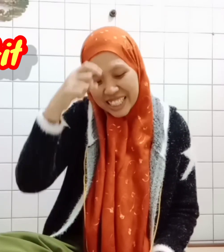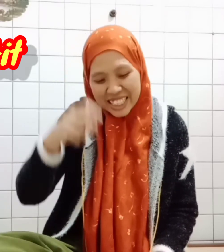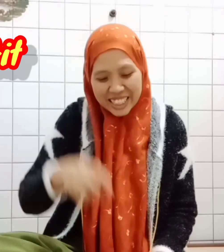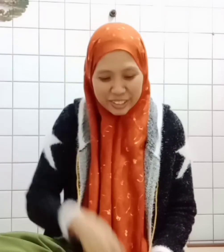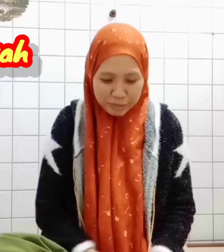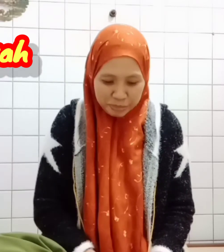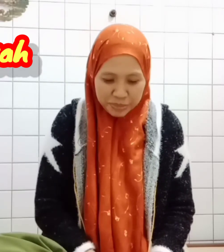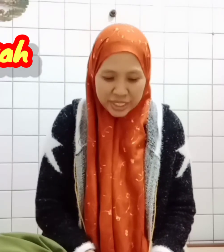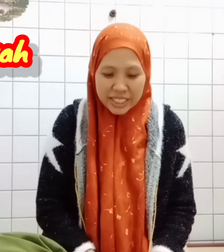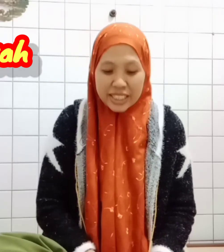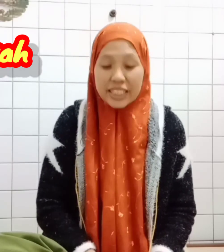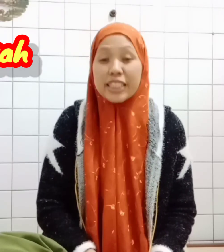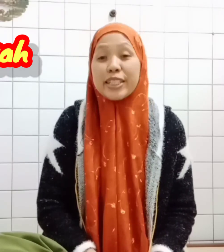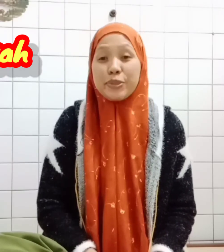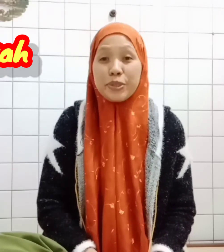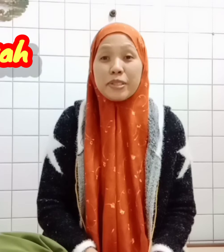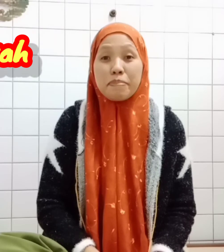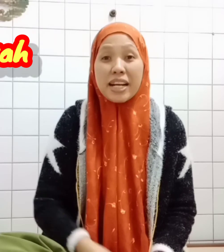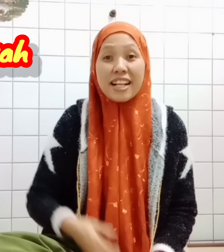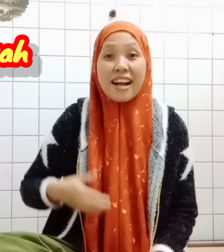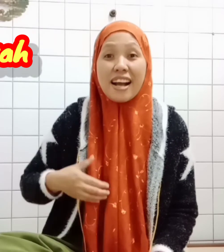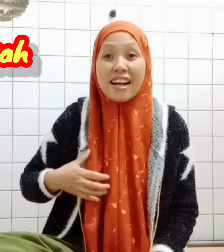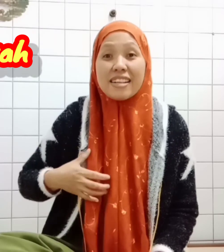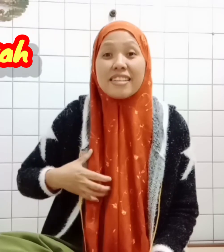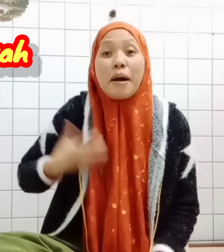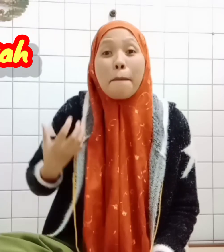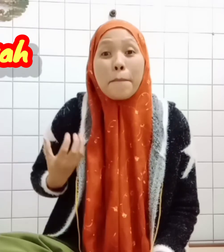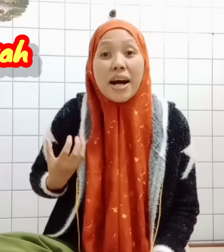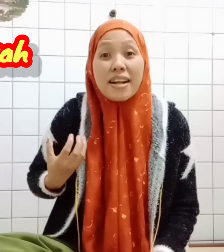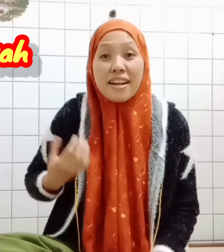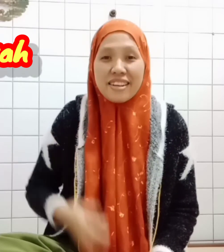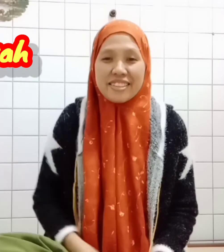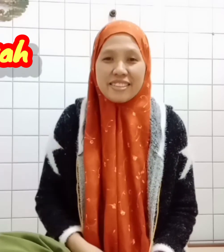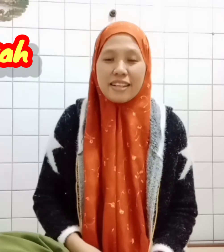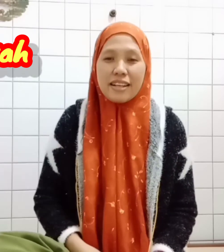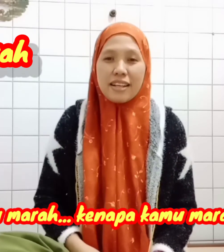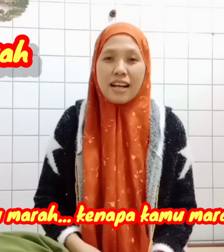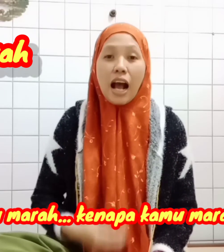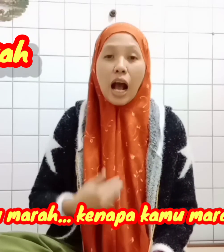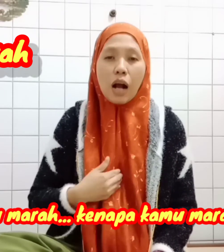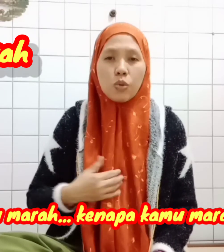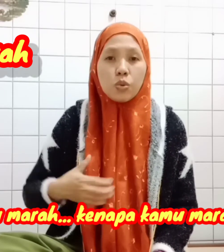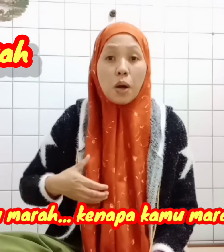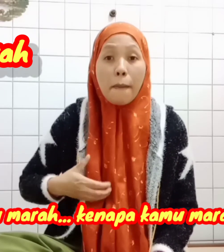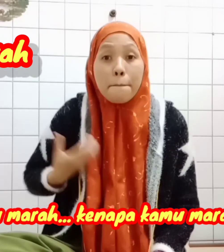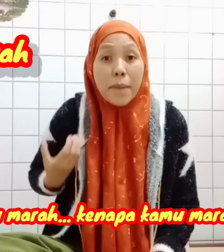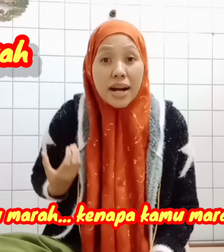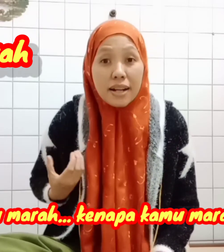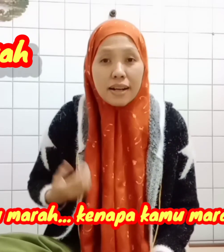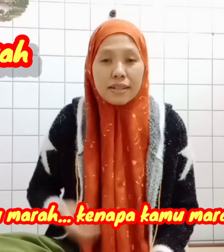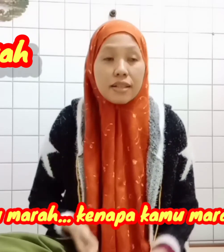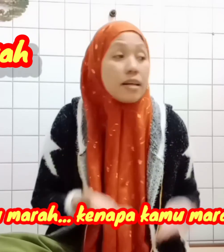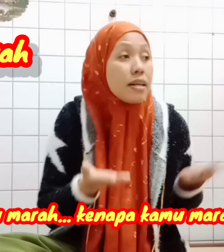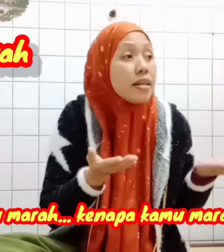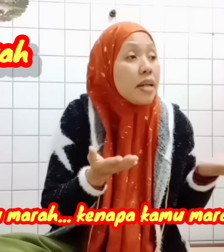Sakit. Terus marah. Marah. Aku marah.